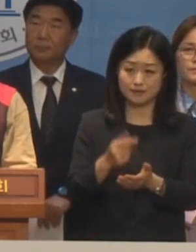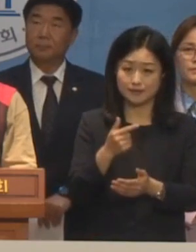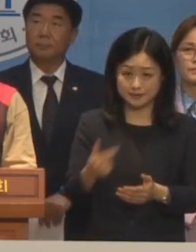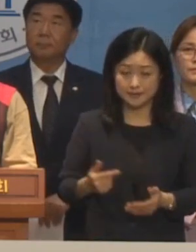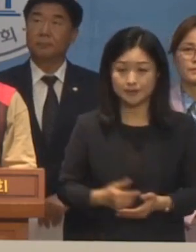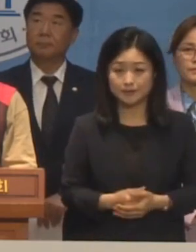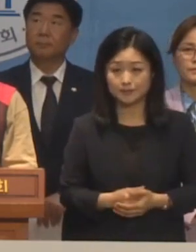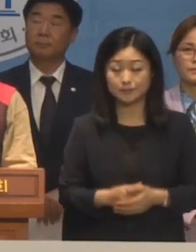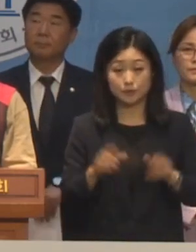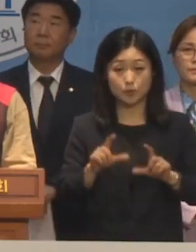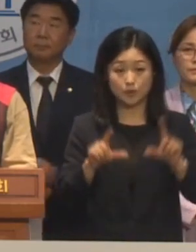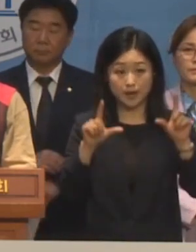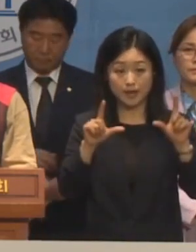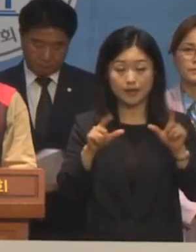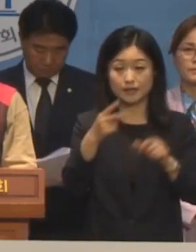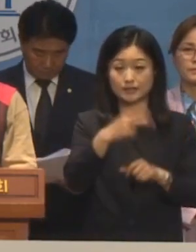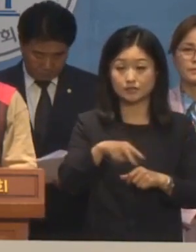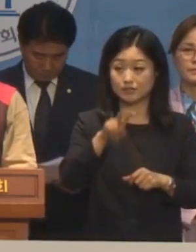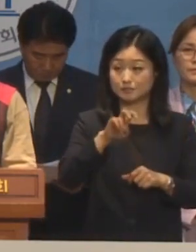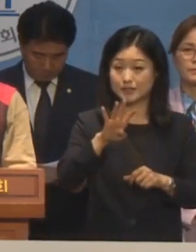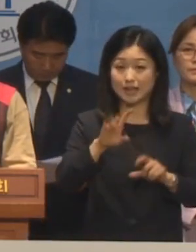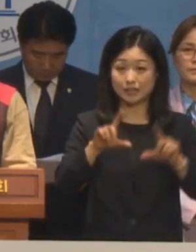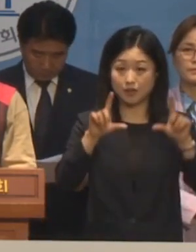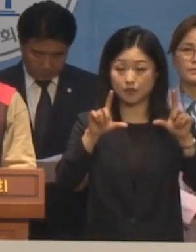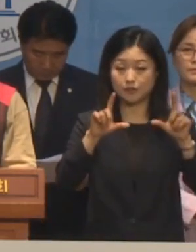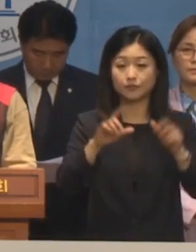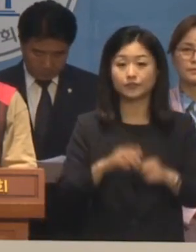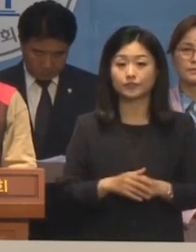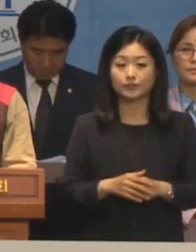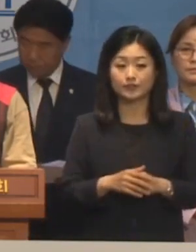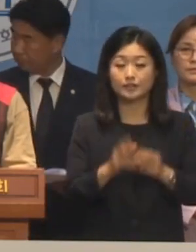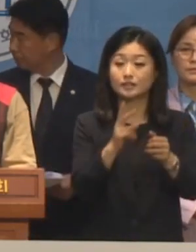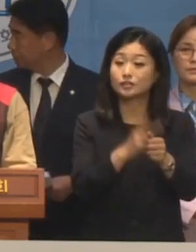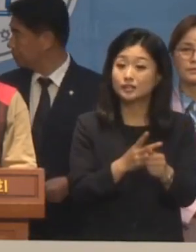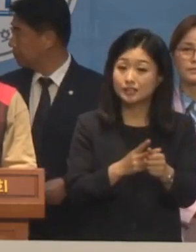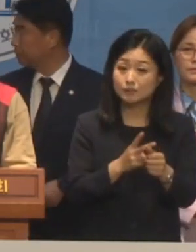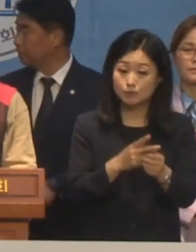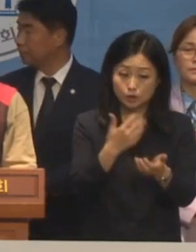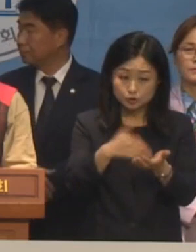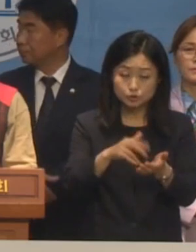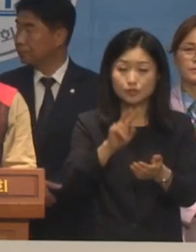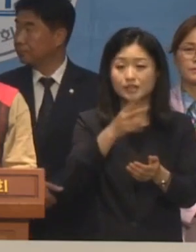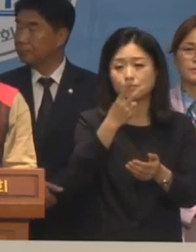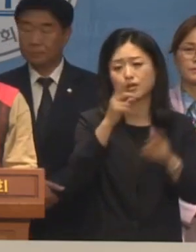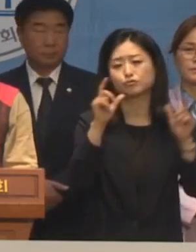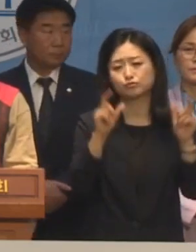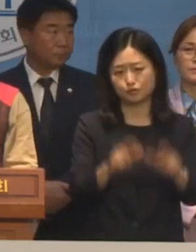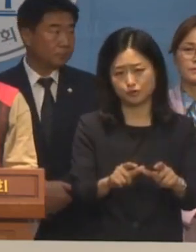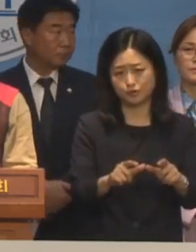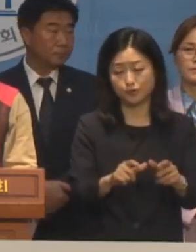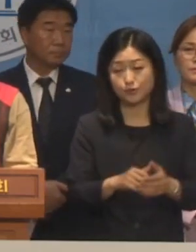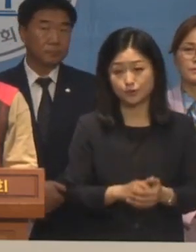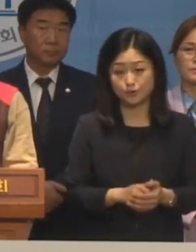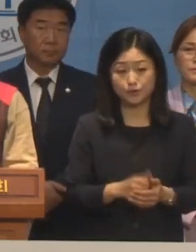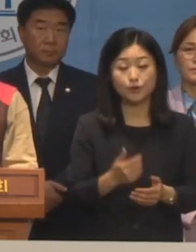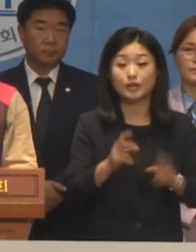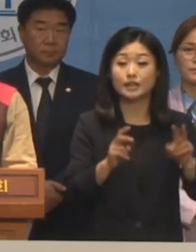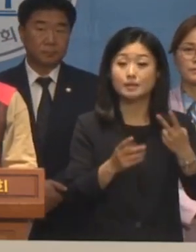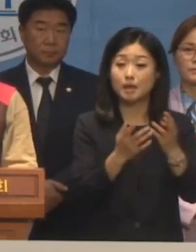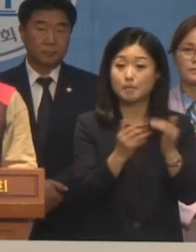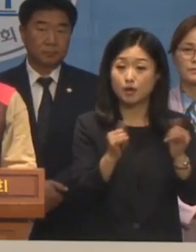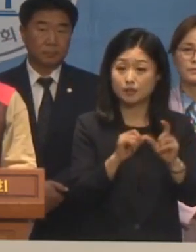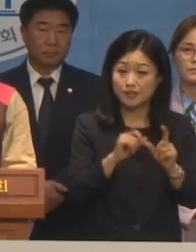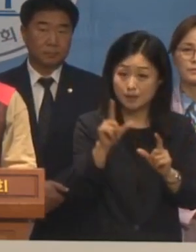것입니다. 올해 2024년 예술 강사 인원이 작년보다 200여 명 줄었습니다. 그분들은